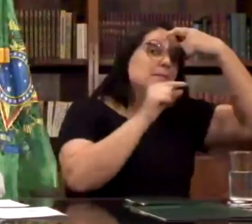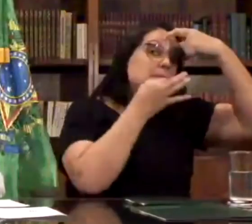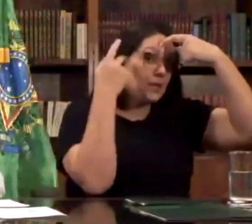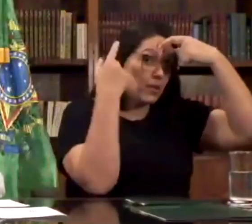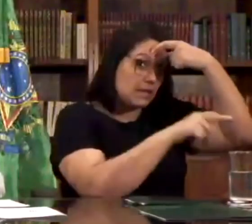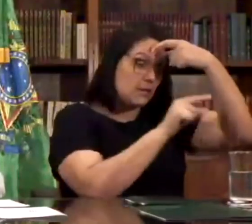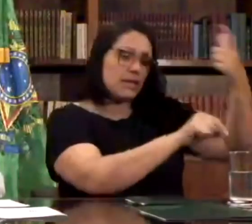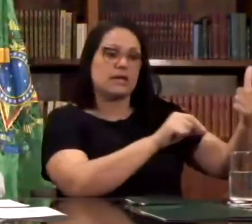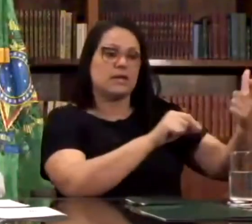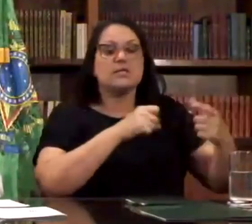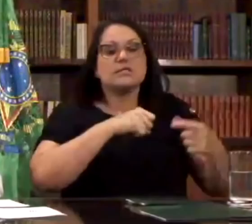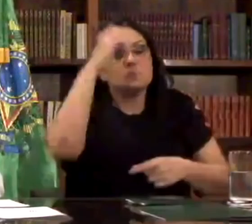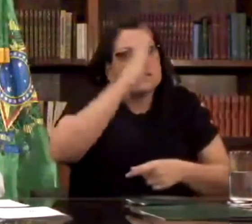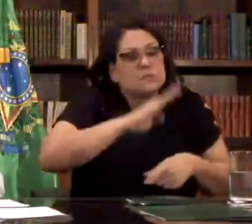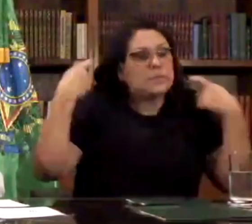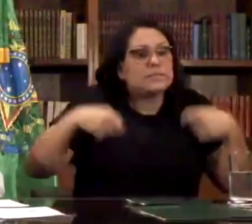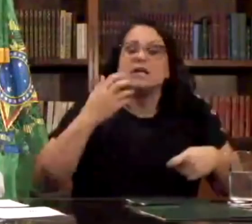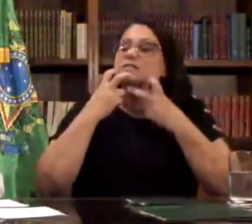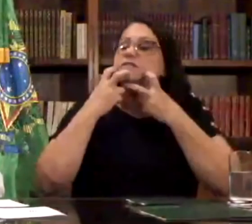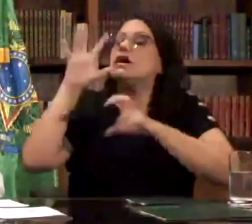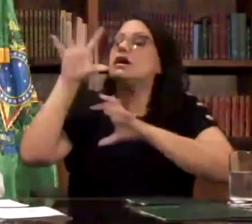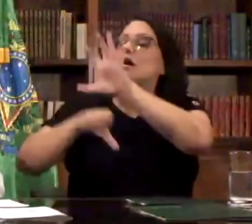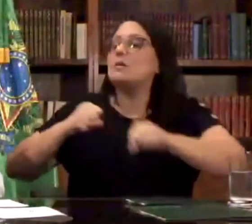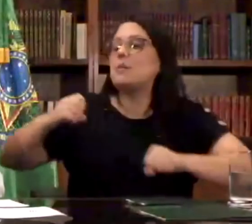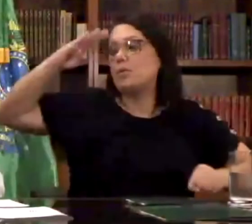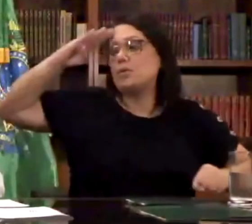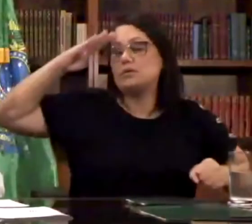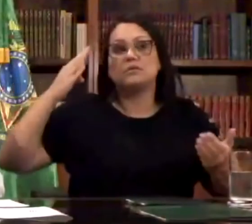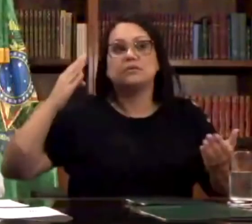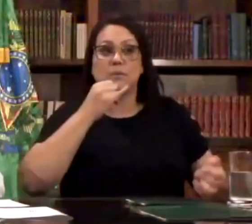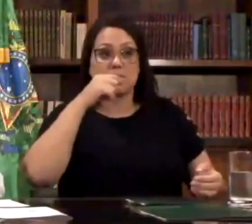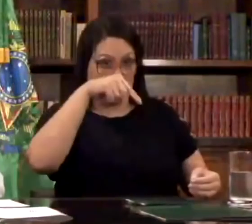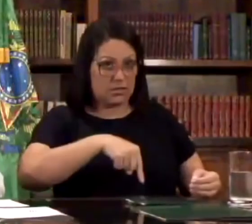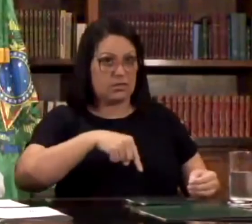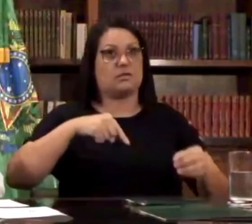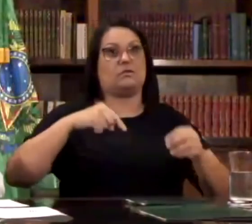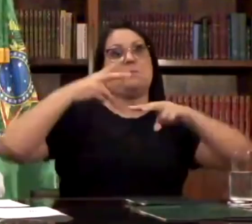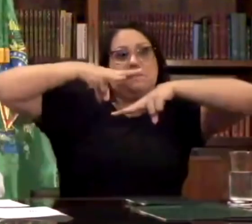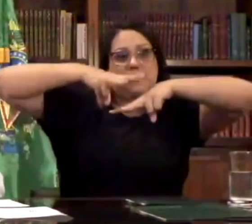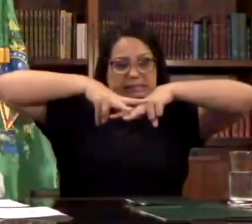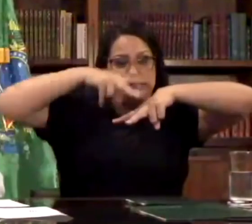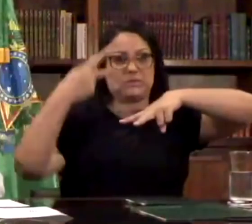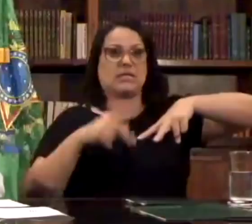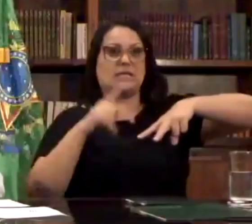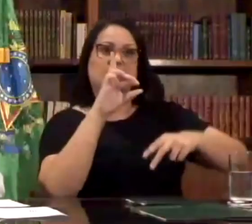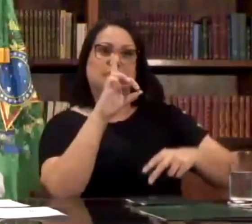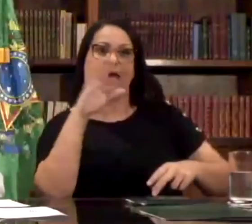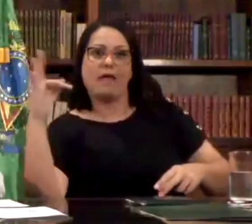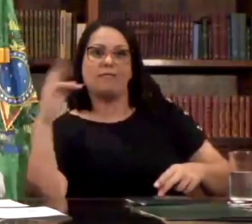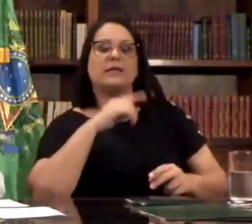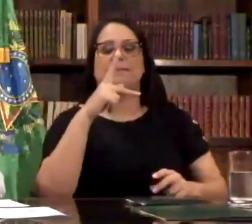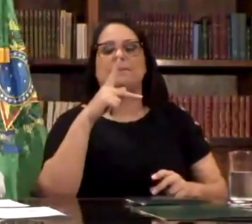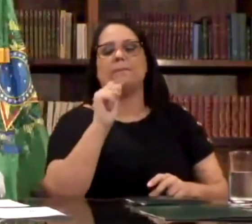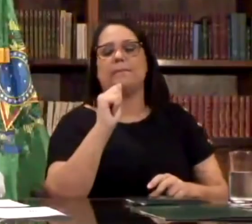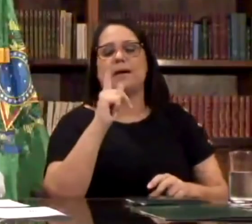como fazem no momento. Temos GLO aqui no presídio da Papuda, aqui em Brasília. Há pouco tempo tivemos